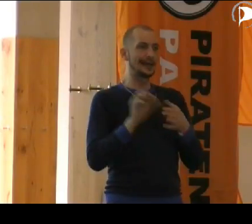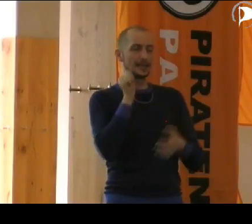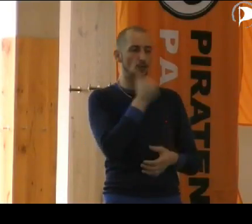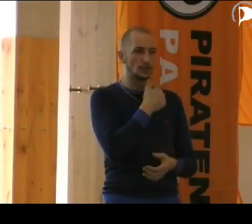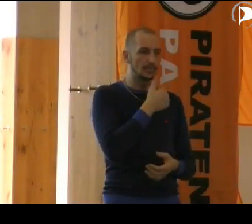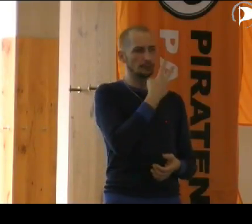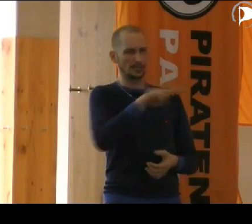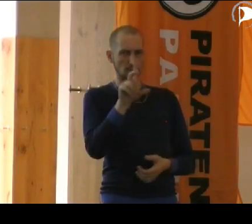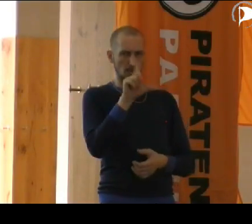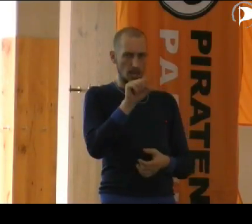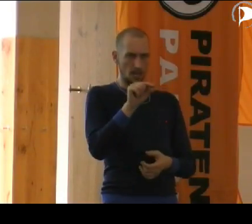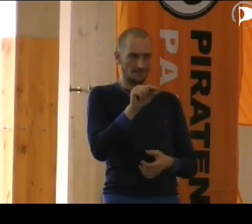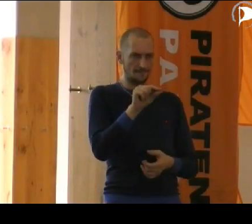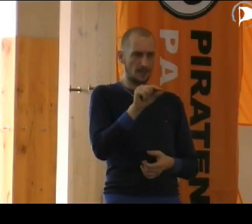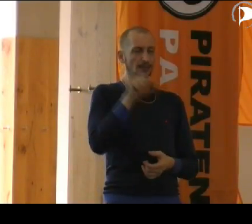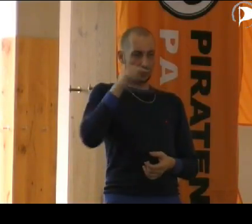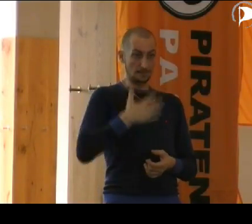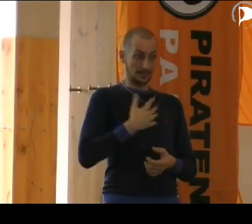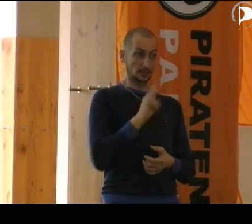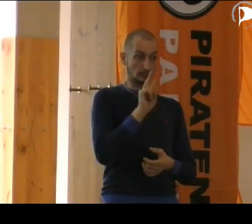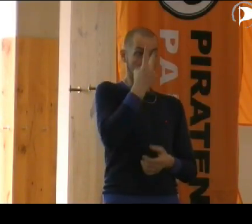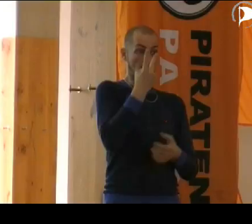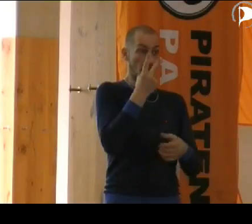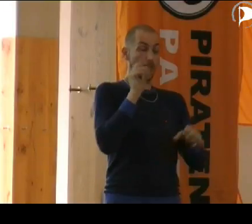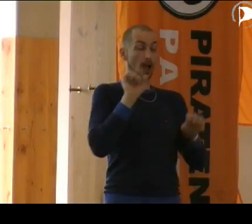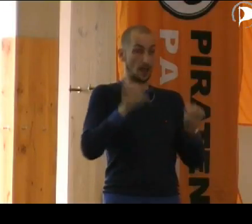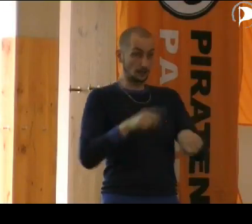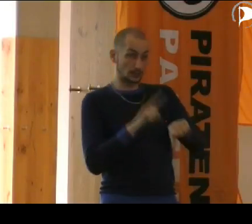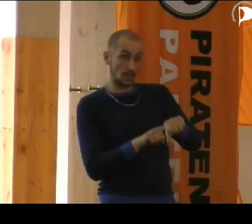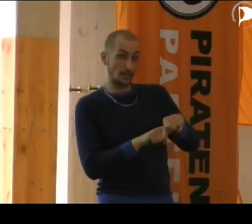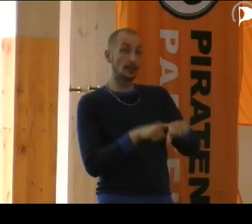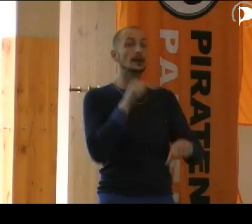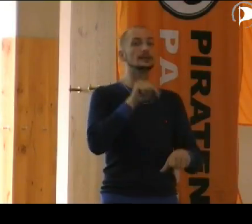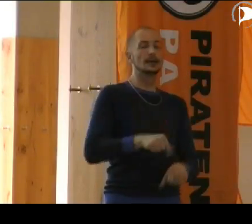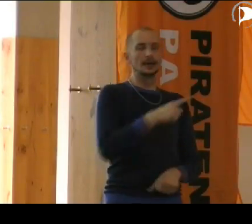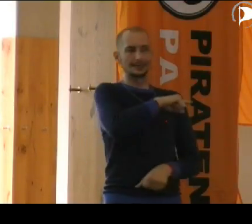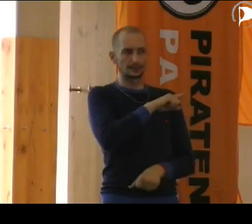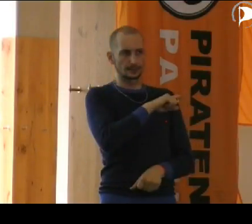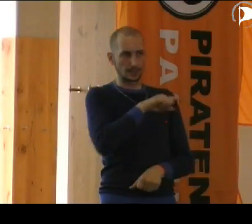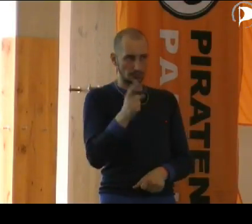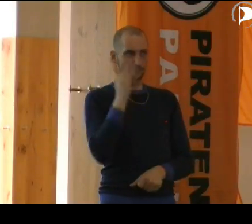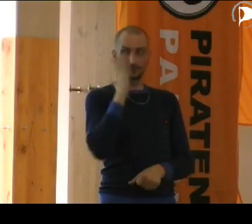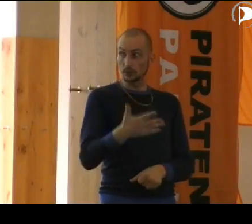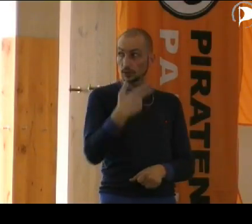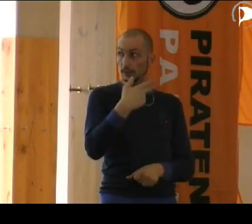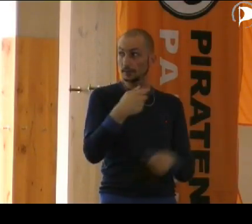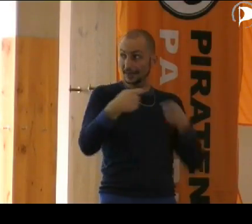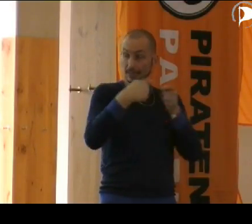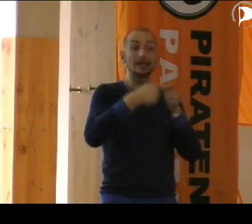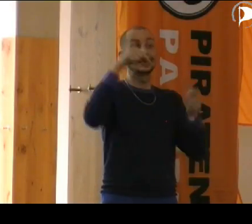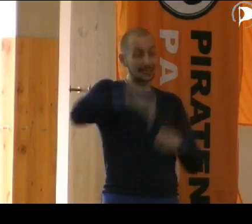das war ganz neuen seite angst hat die dann da hatten wir 1573 mitglieder und schnell haben wir